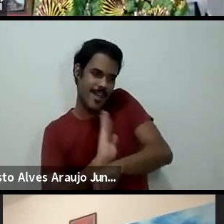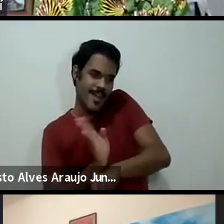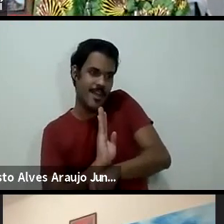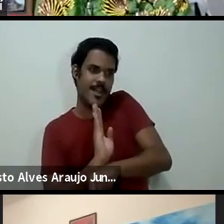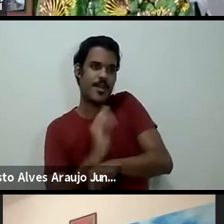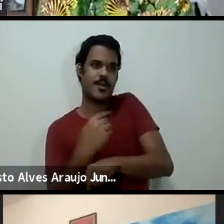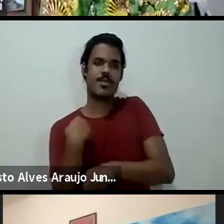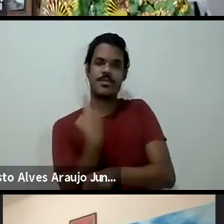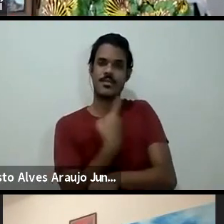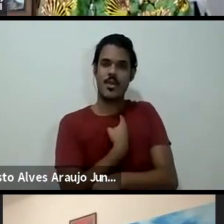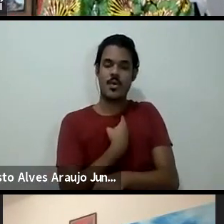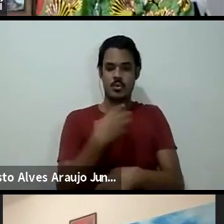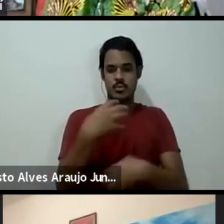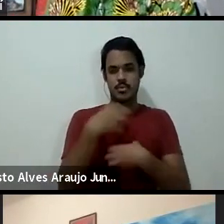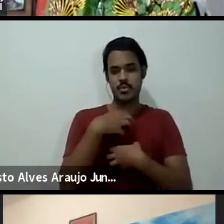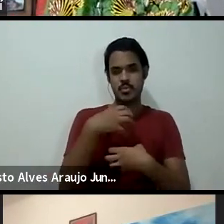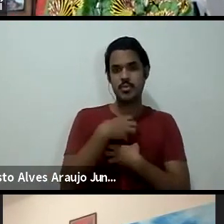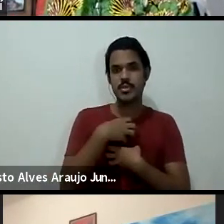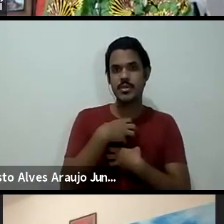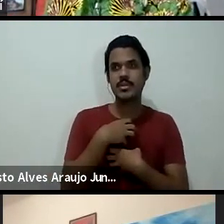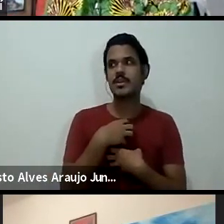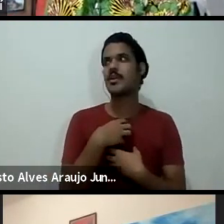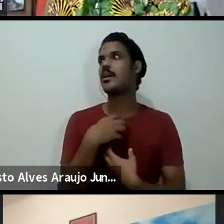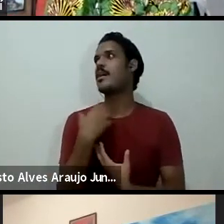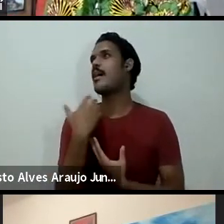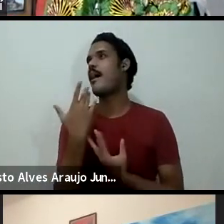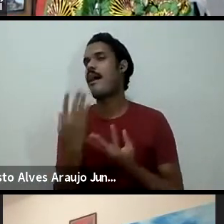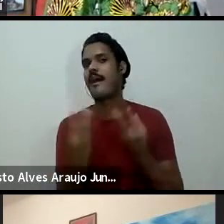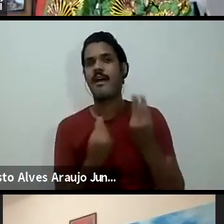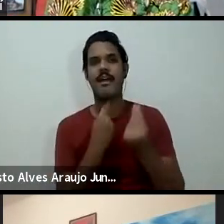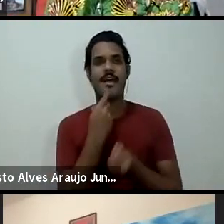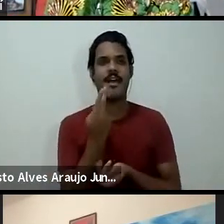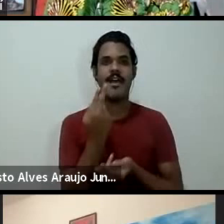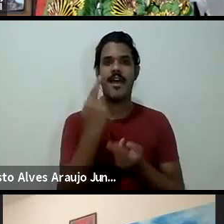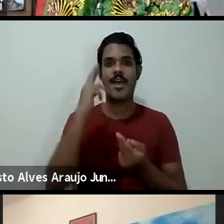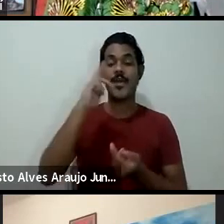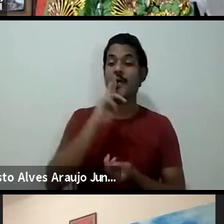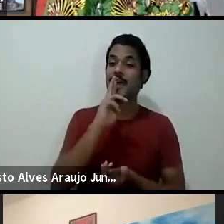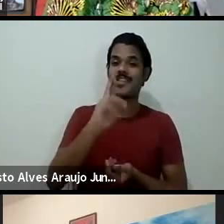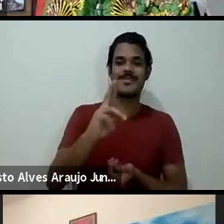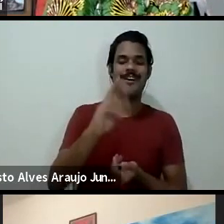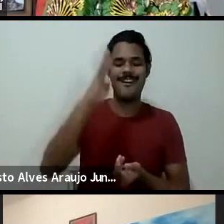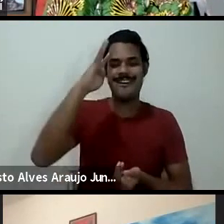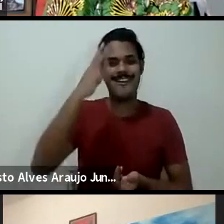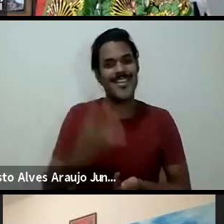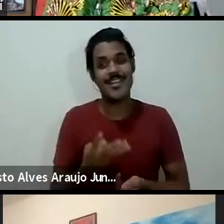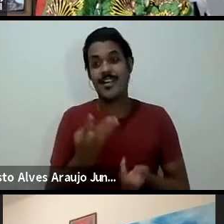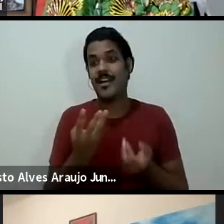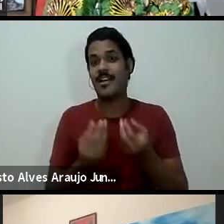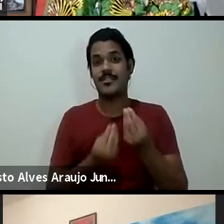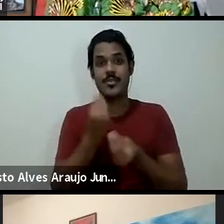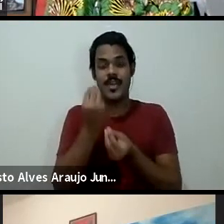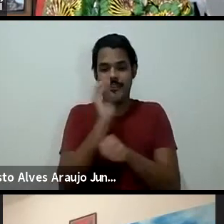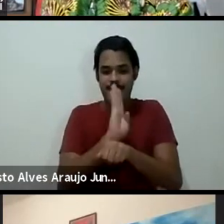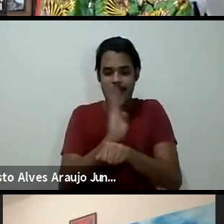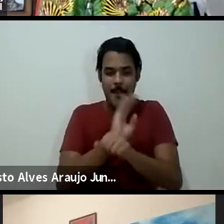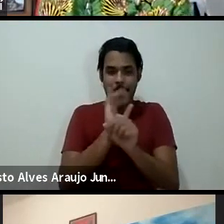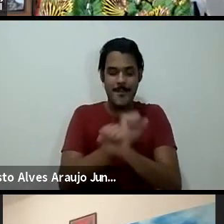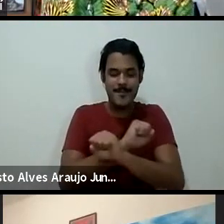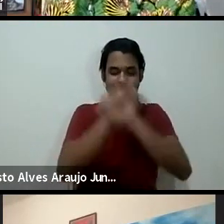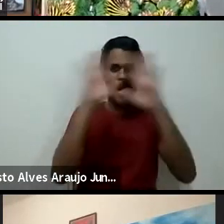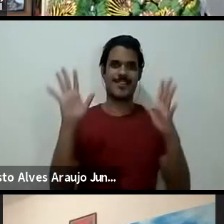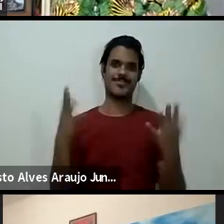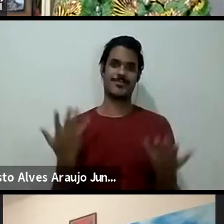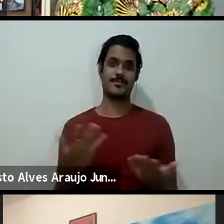nos proporcionou, foi o resultado, né? Esse resultado mágico do filme. Quando eu